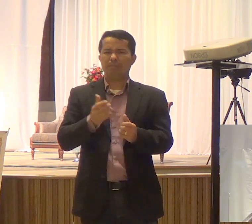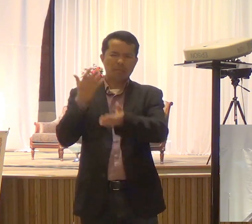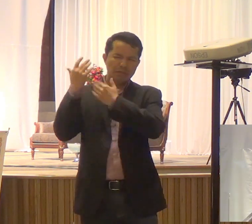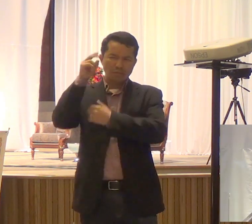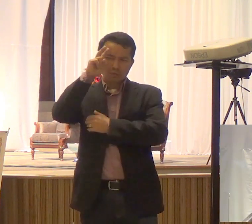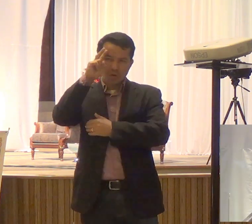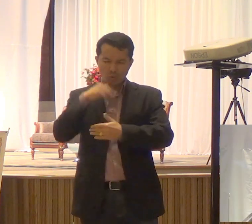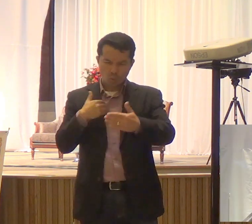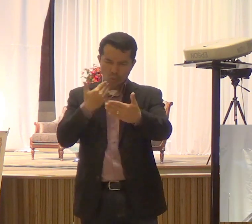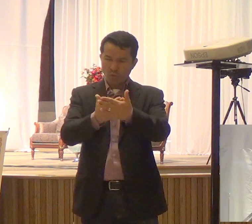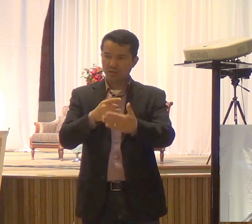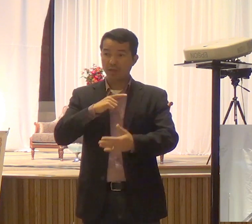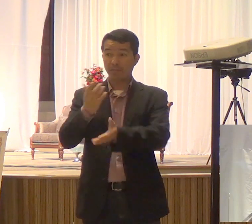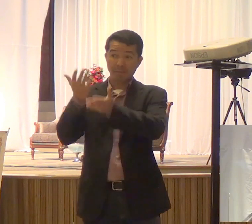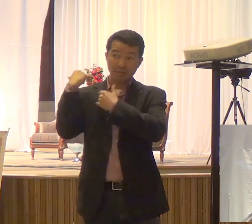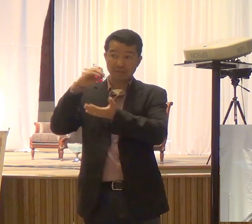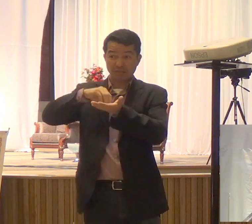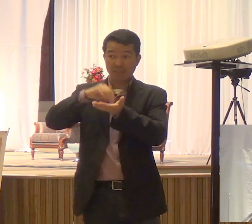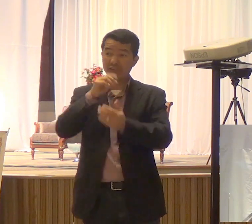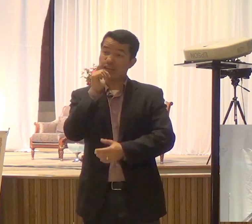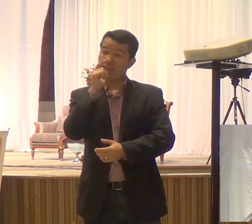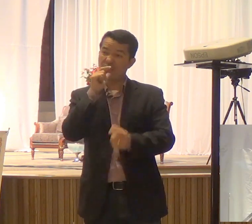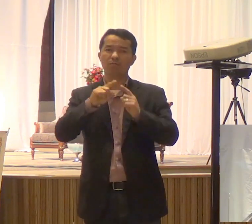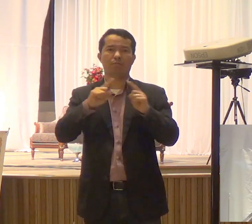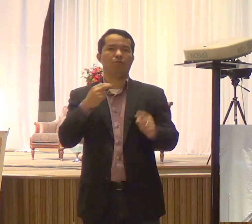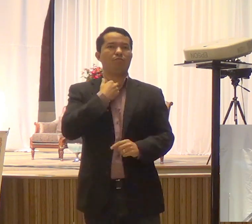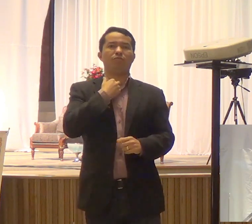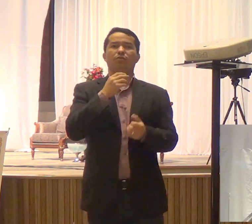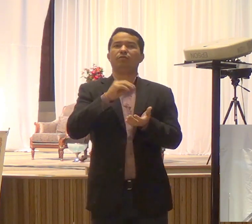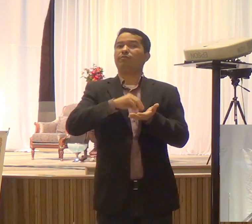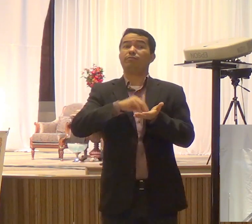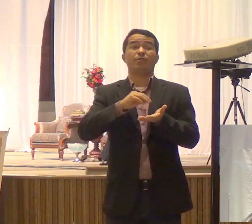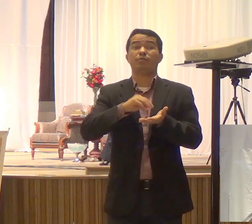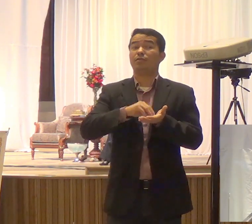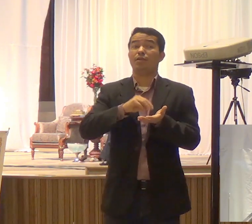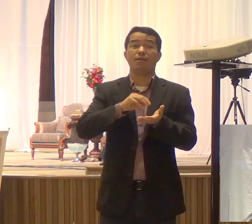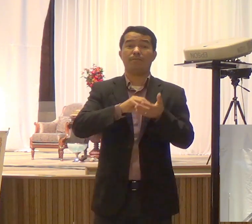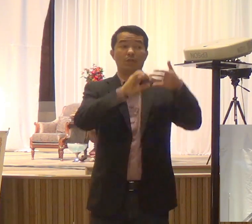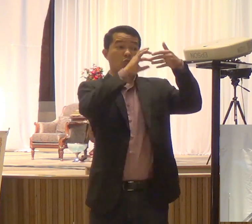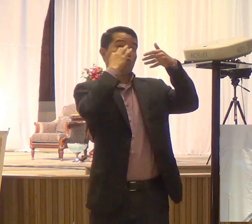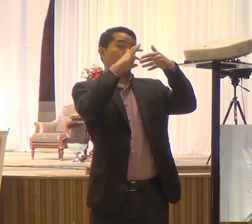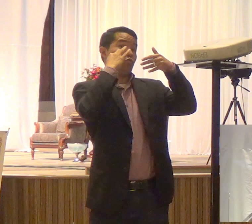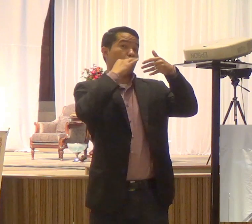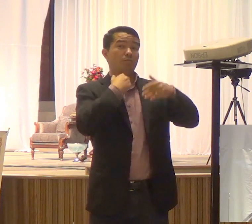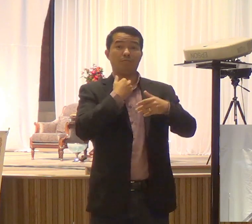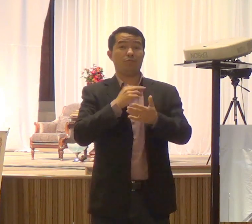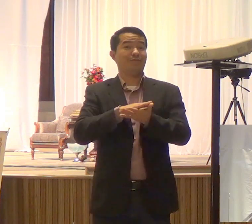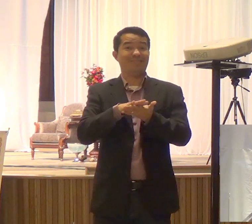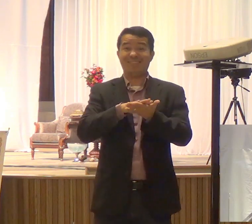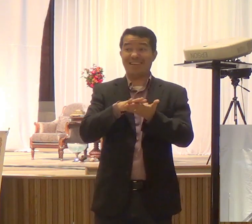vezes. Às vezes faltava água, mas não faltava o fruto, o vinho que a uva era capaz de dar para a humanidade,